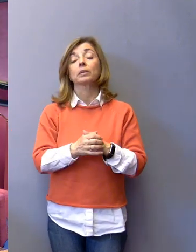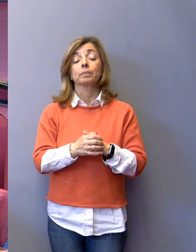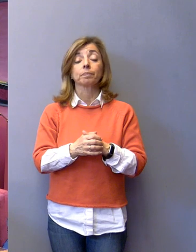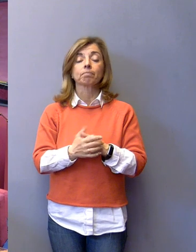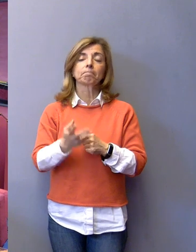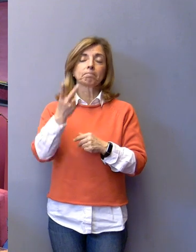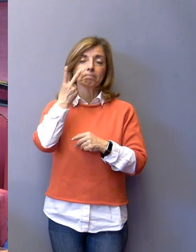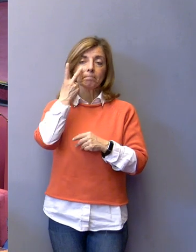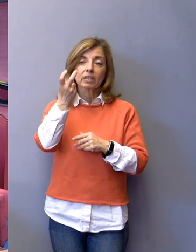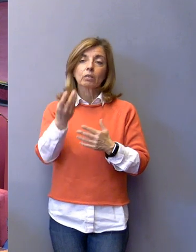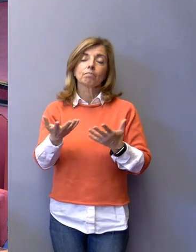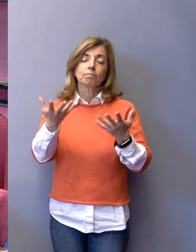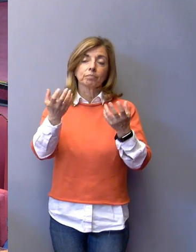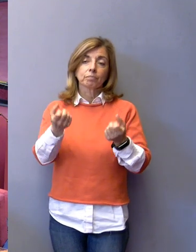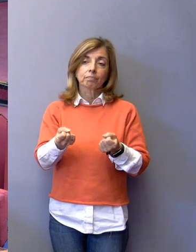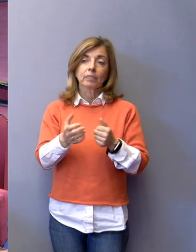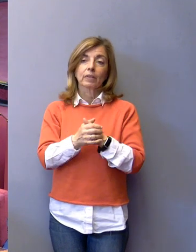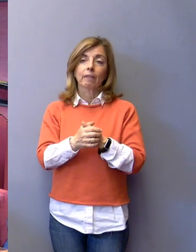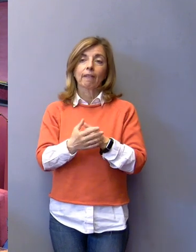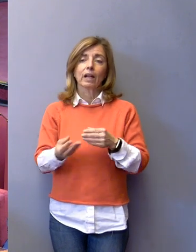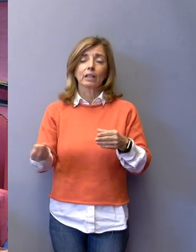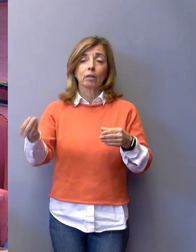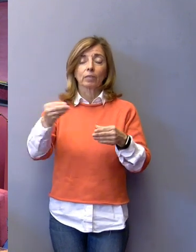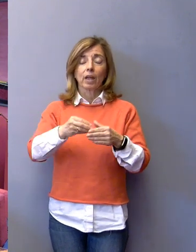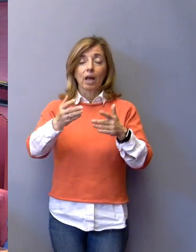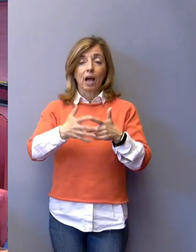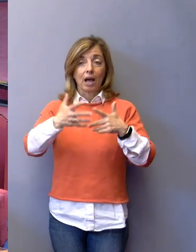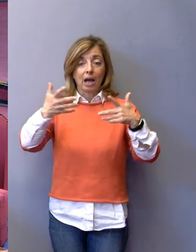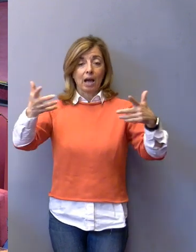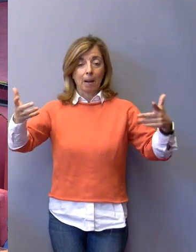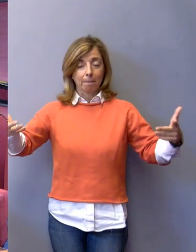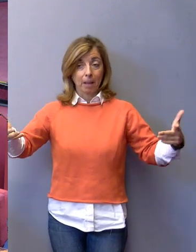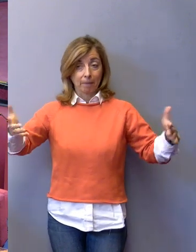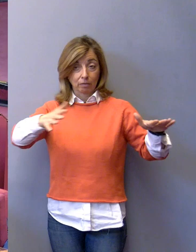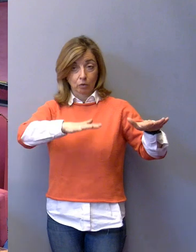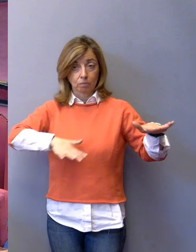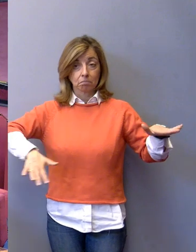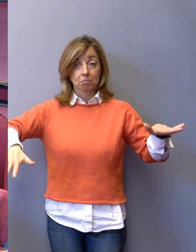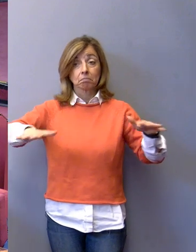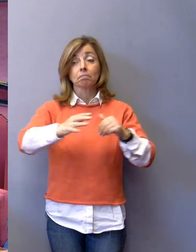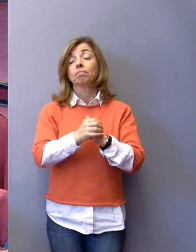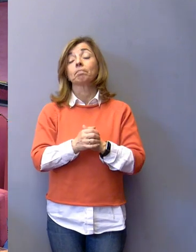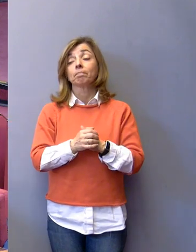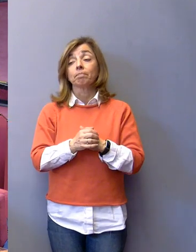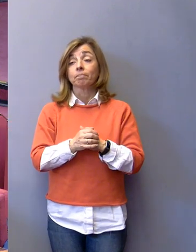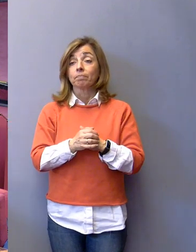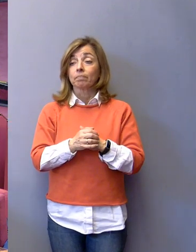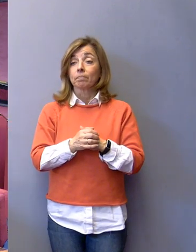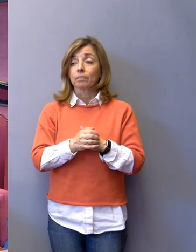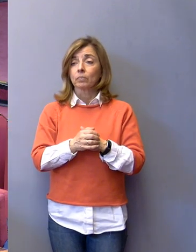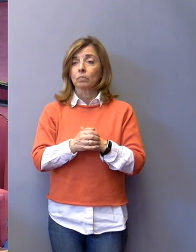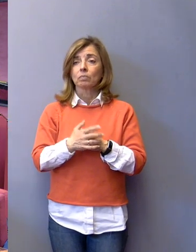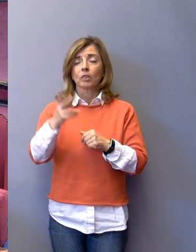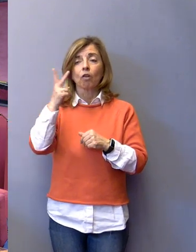prevedendo di ammettere anche la previsione di ampliamento volumetrico delle strutture di captazione della acque stesse tenuto conto che non si parla di